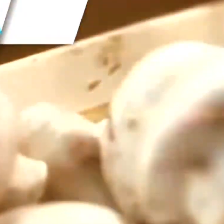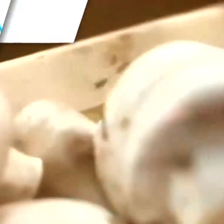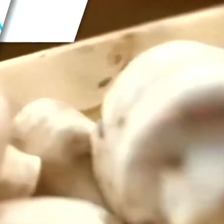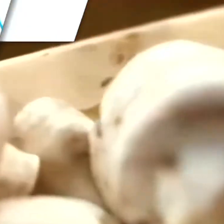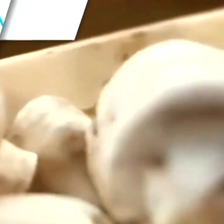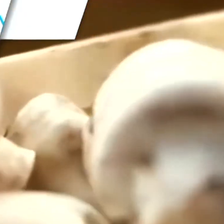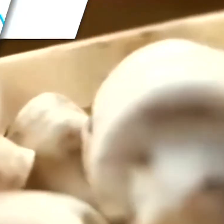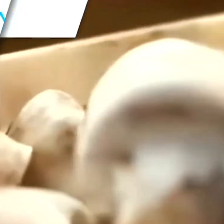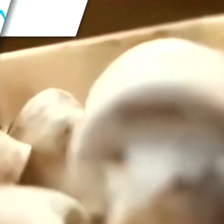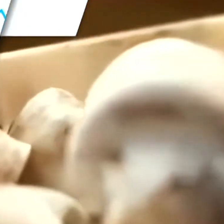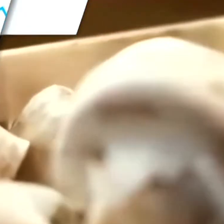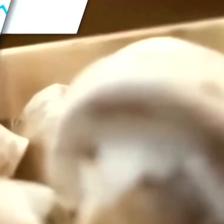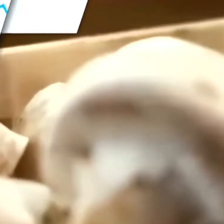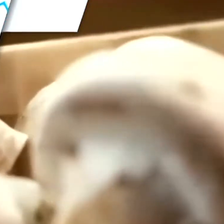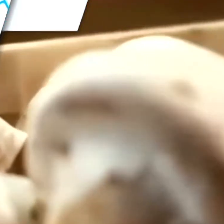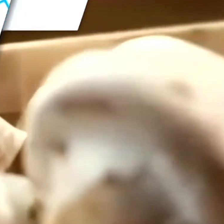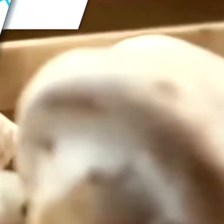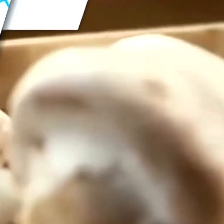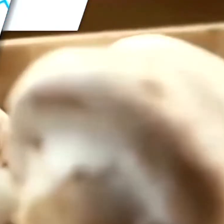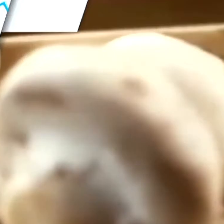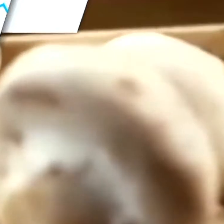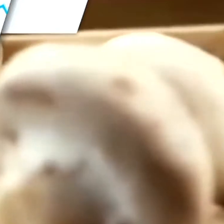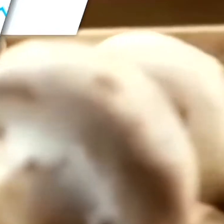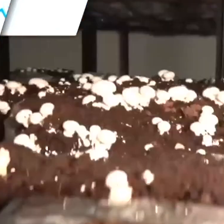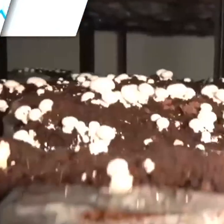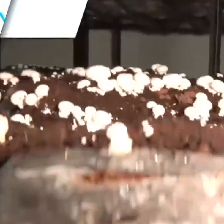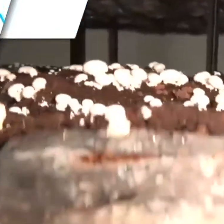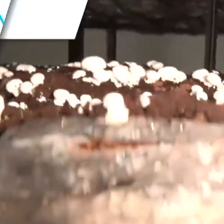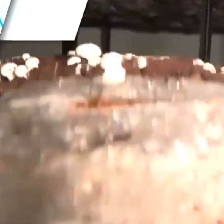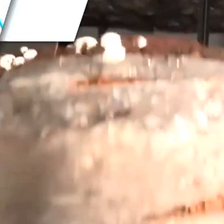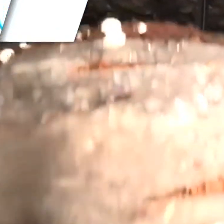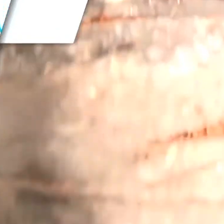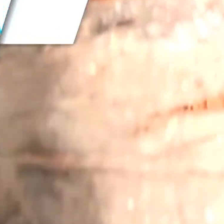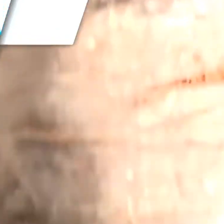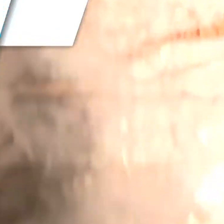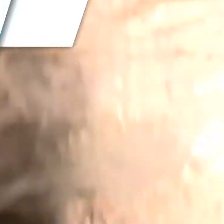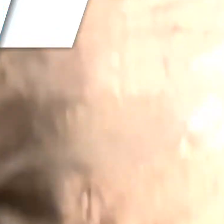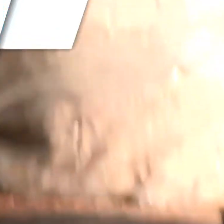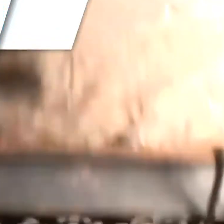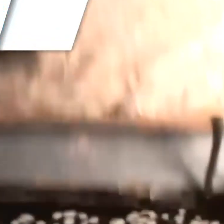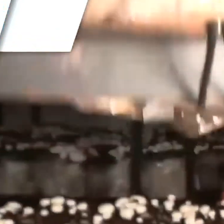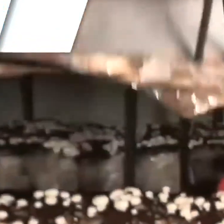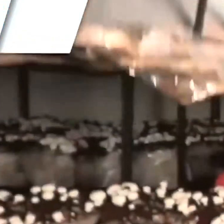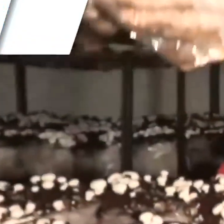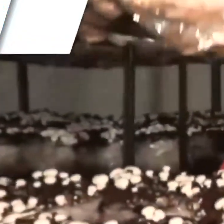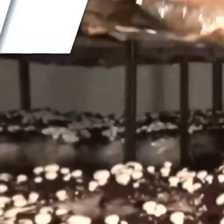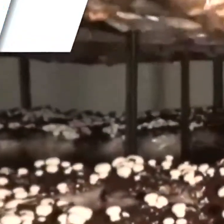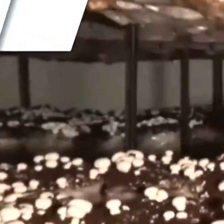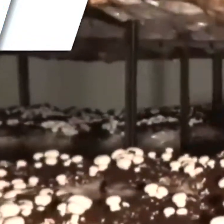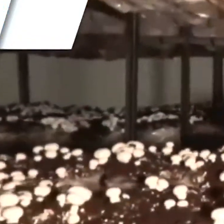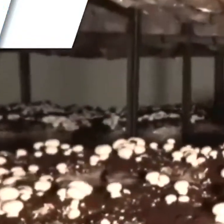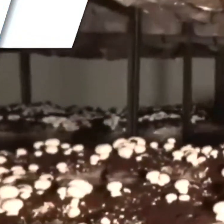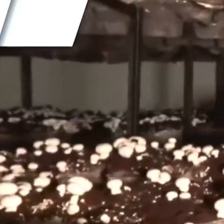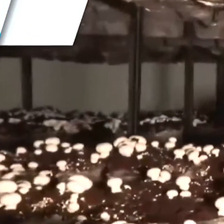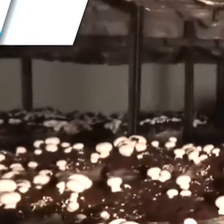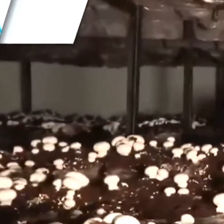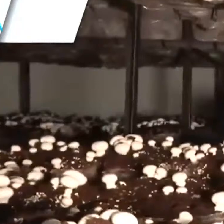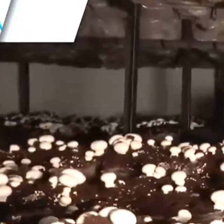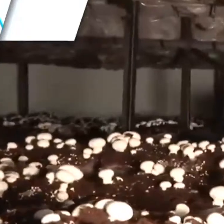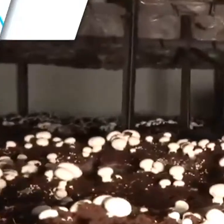मशरूम विशेष पोषक तत्वों के कारण उभरते हुए उद्योग के रूप में हर किसी का ध्यान आकर्षित कर रहा है।